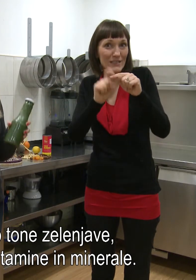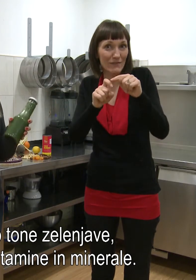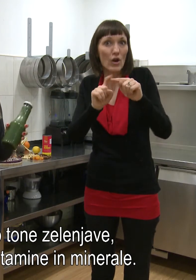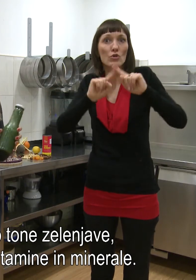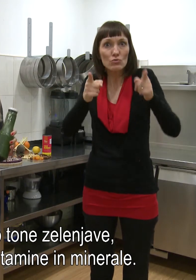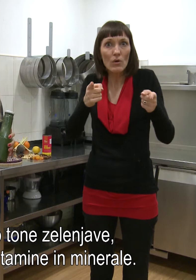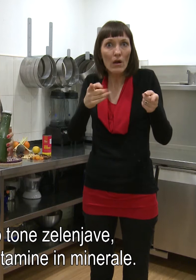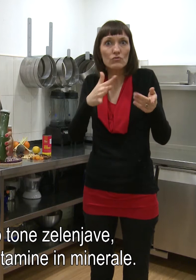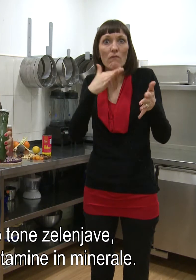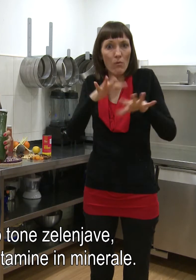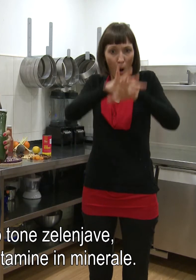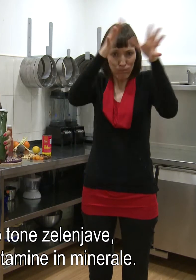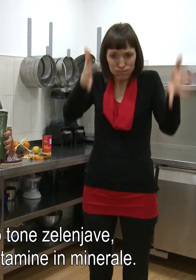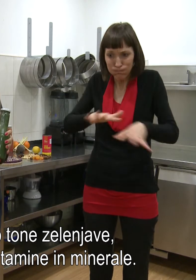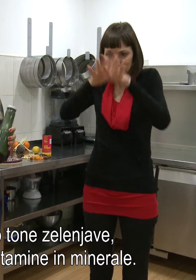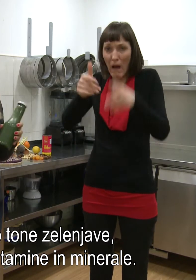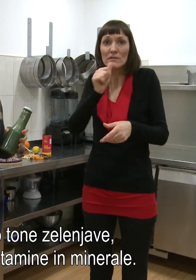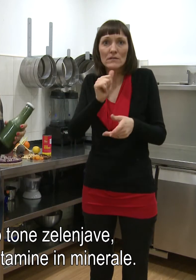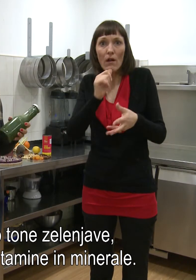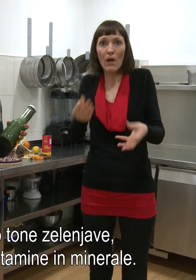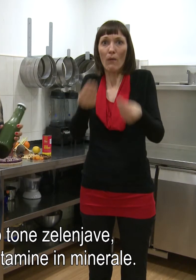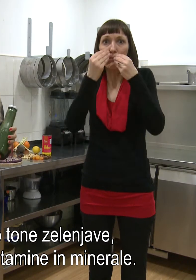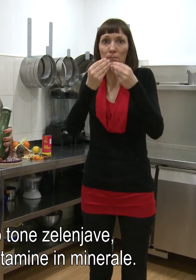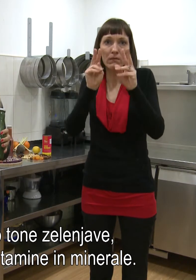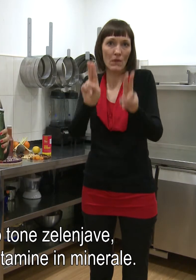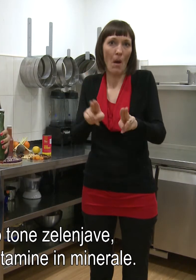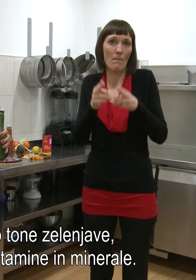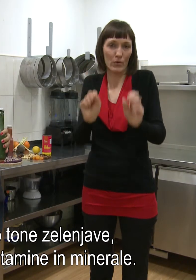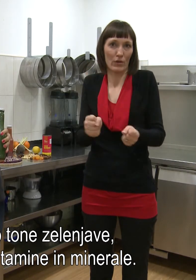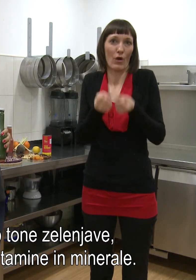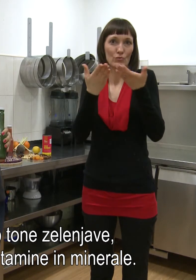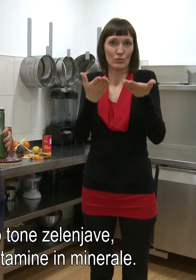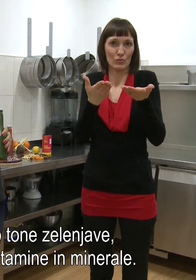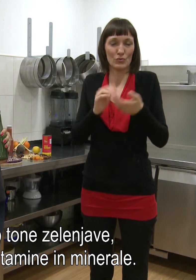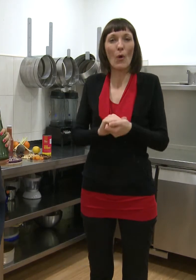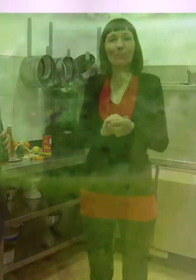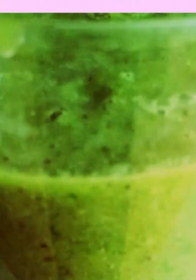rabimo tone zelenjave, da to nadoknadimo vitamine in minerale.